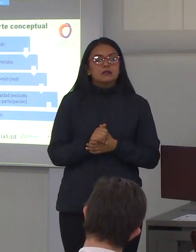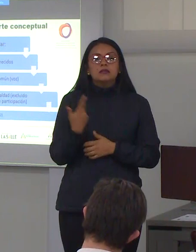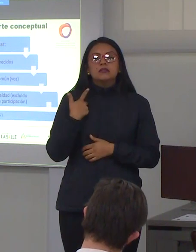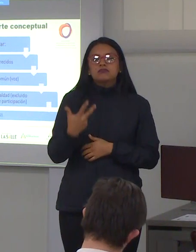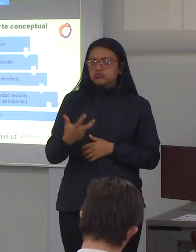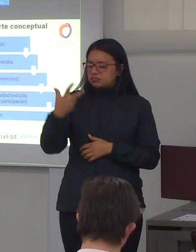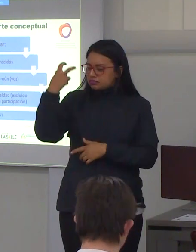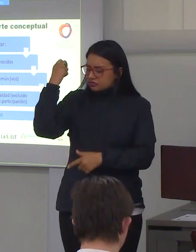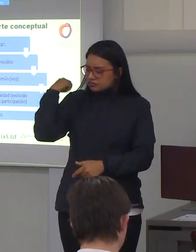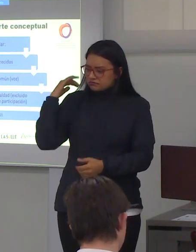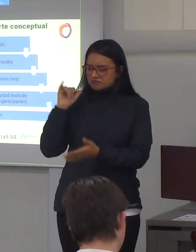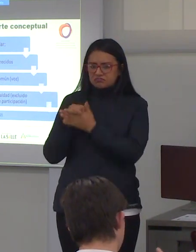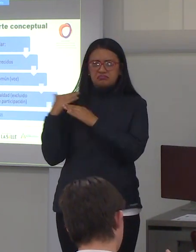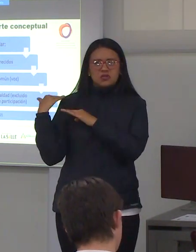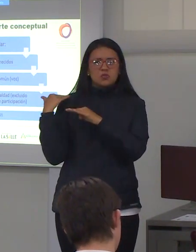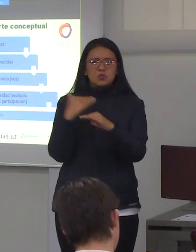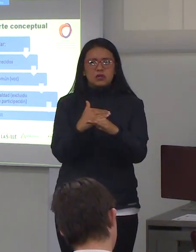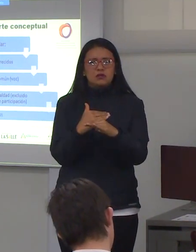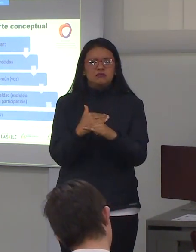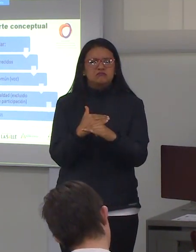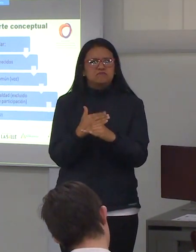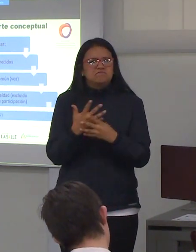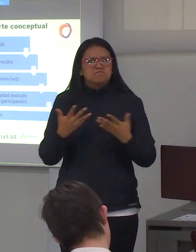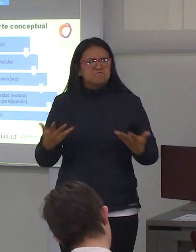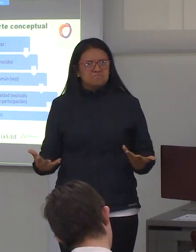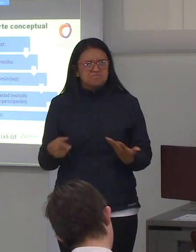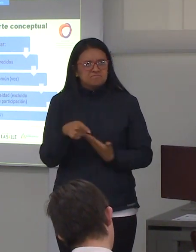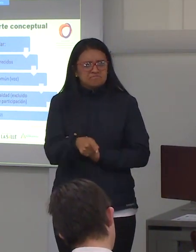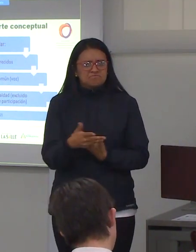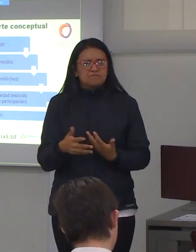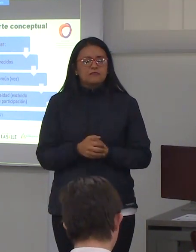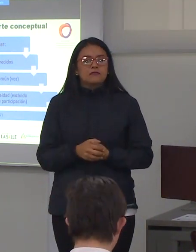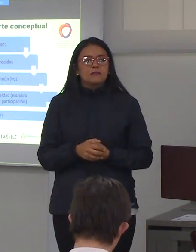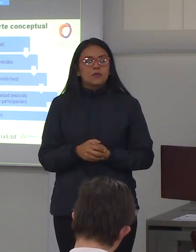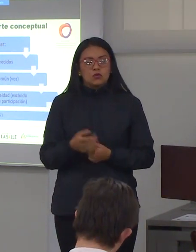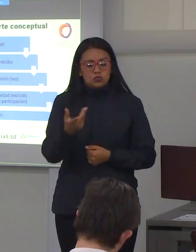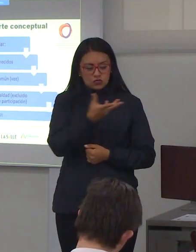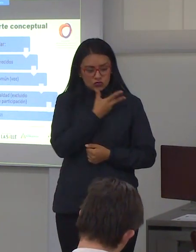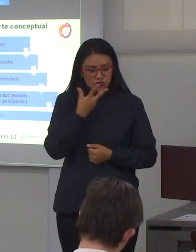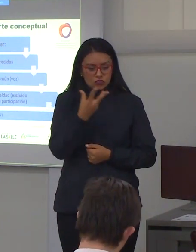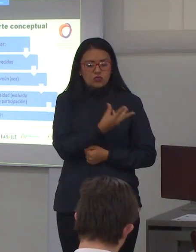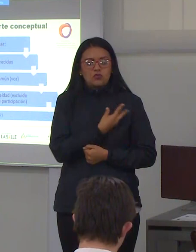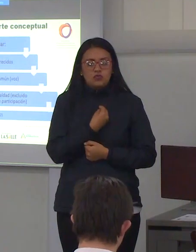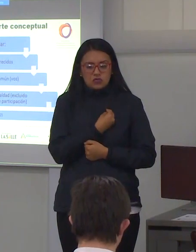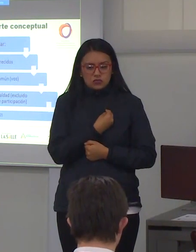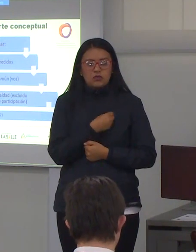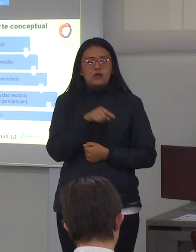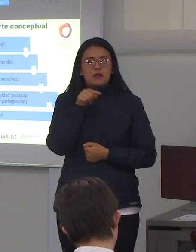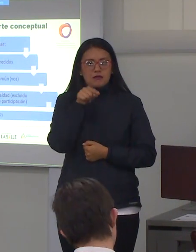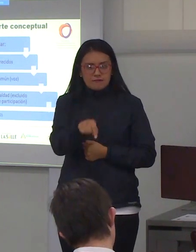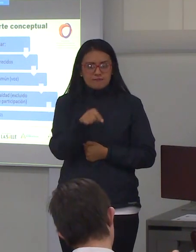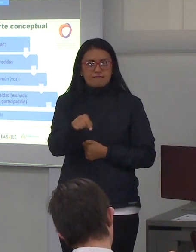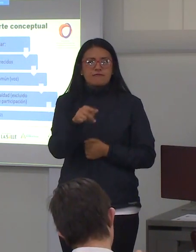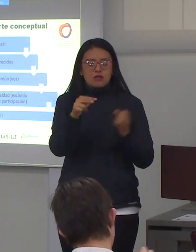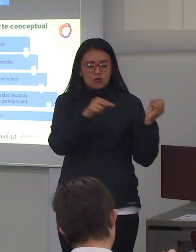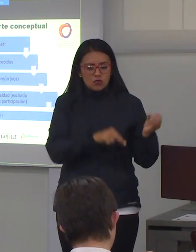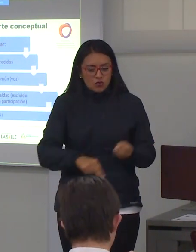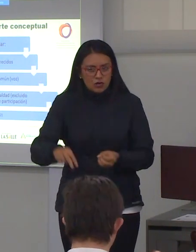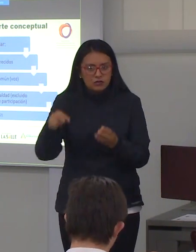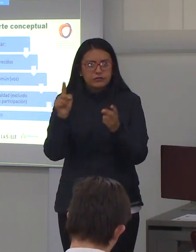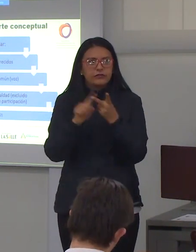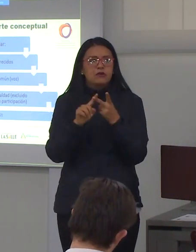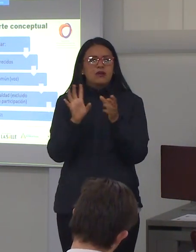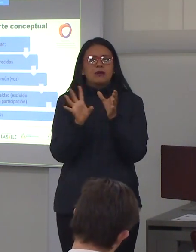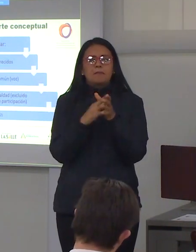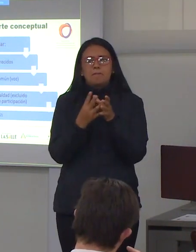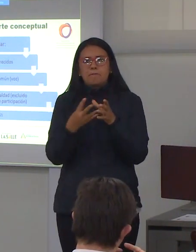de la igualdad, ¿qué quiere decir esto? Que nosotros hemos sido también la educación es